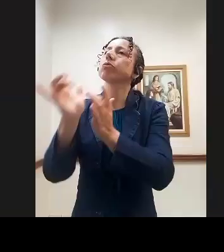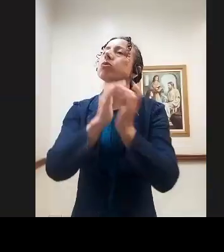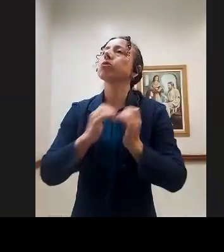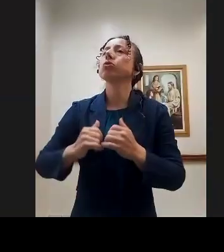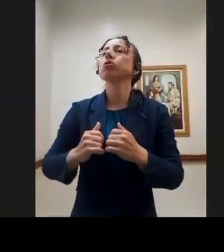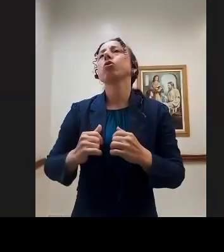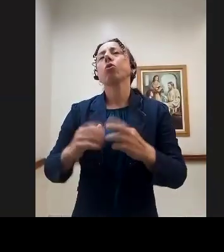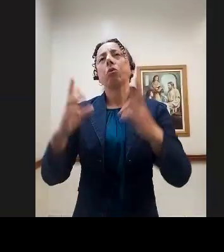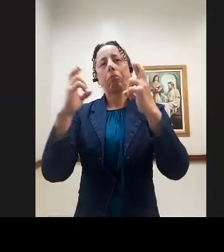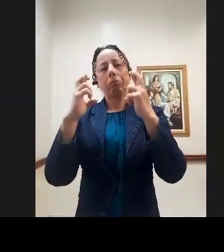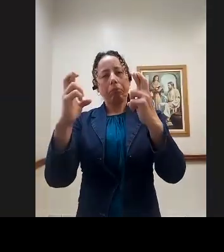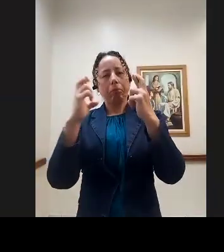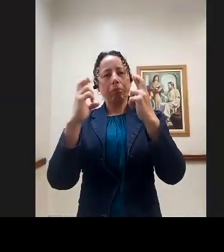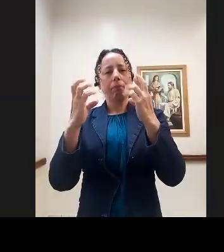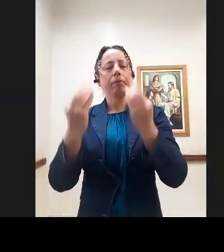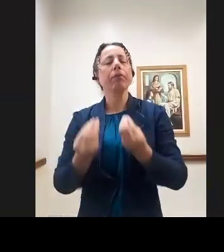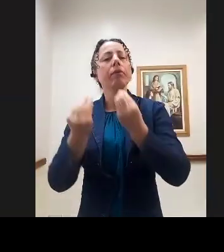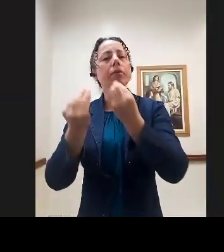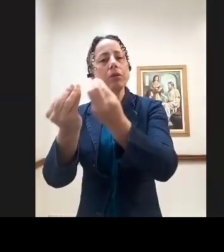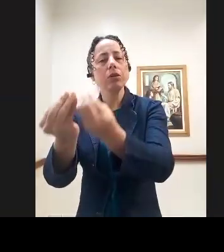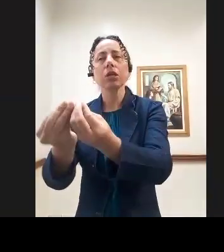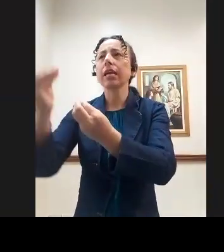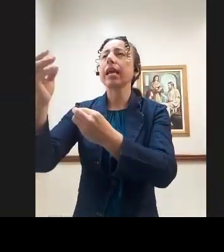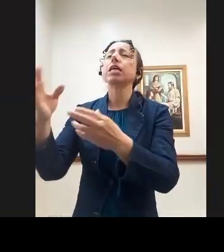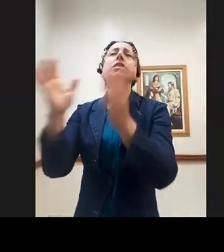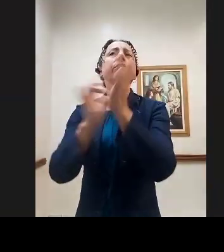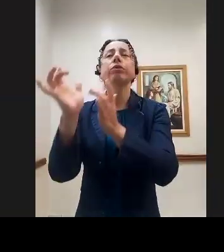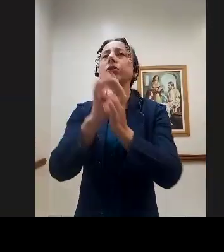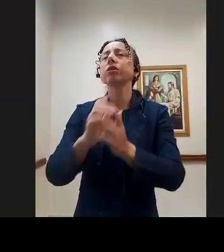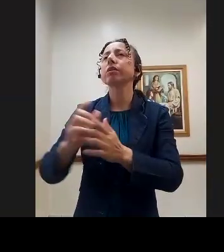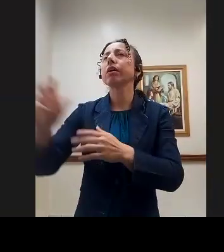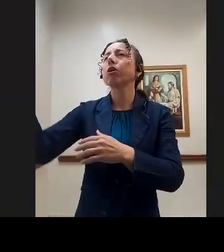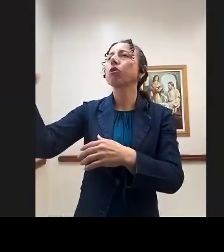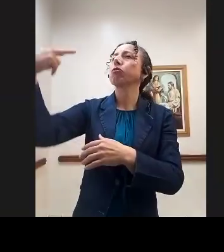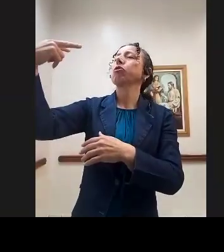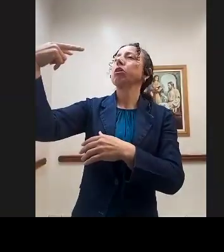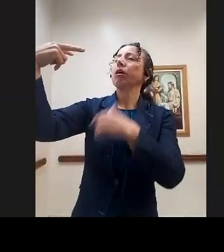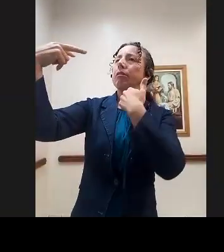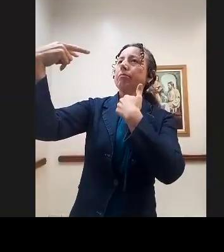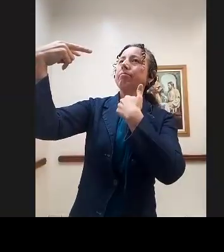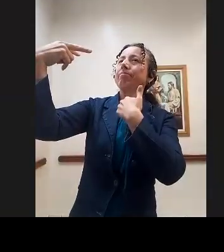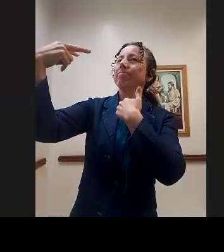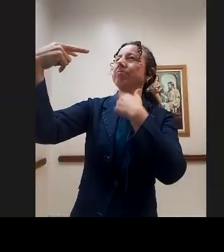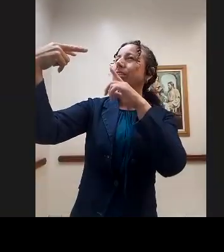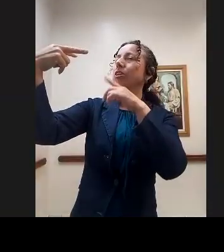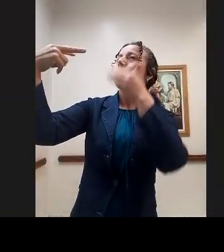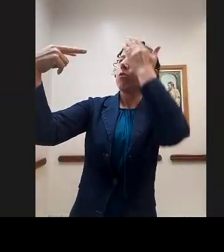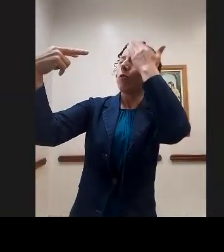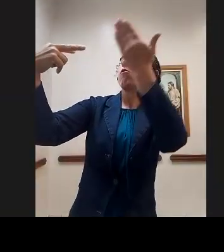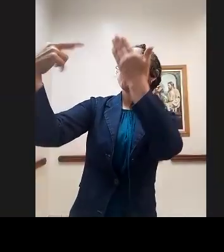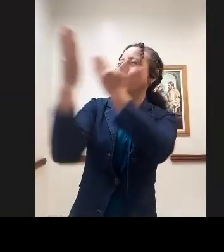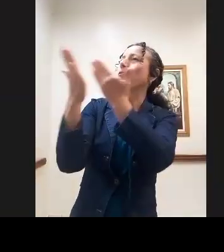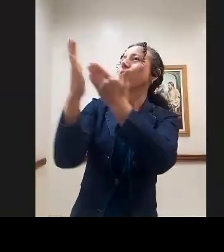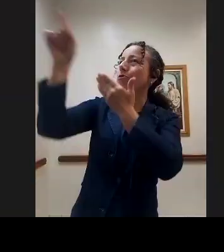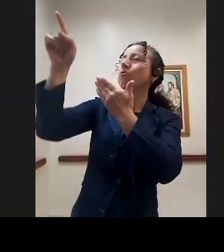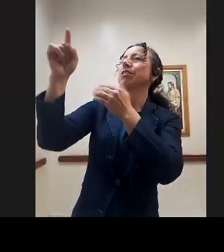aí para nos ouvir, para nos apoiar, para nos alentar, para falar: Nossa, eu confio em você, vai dar